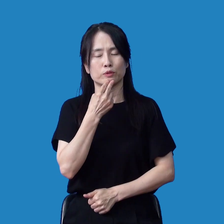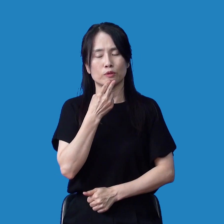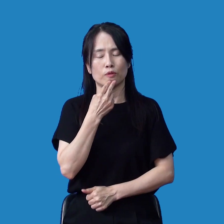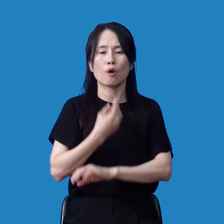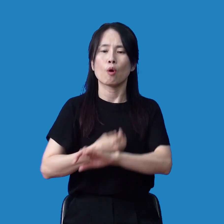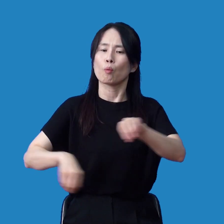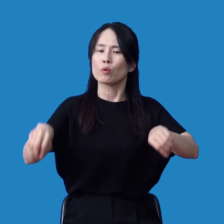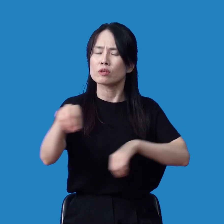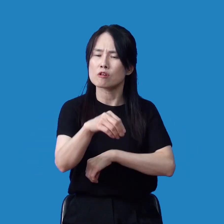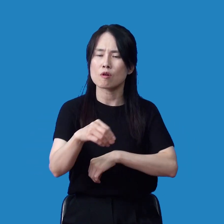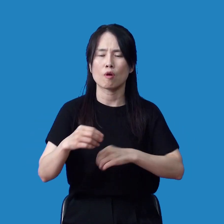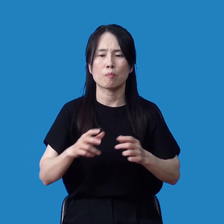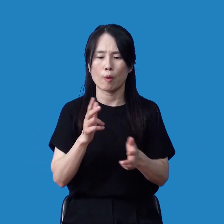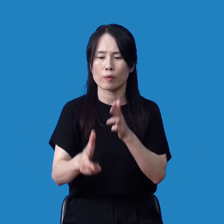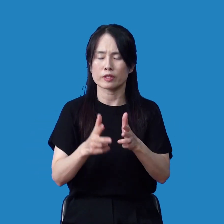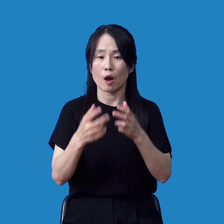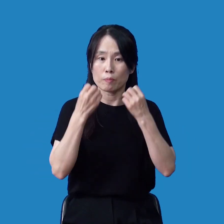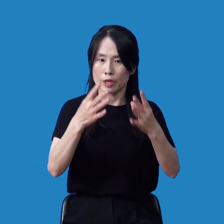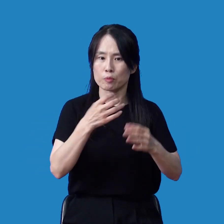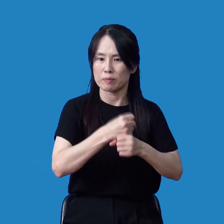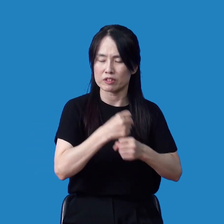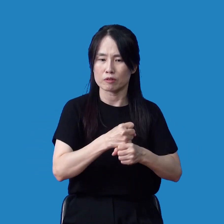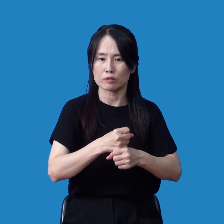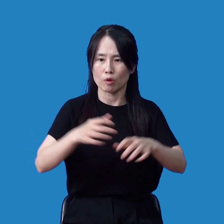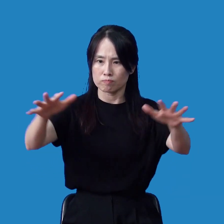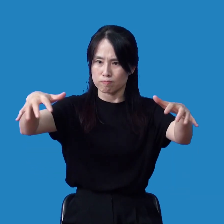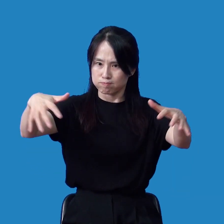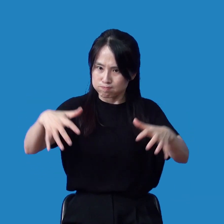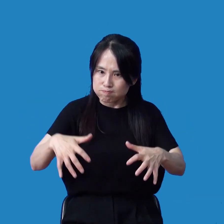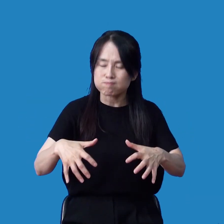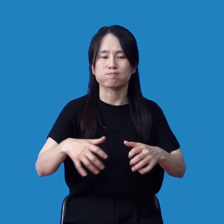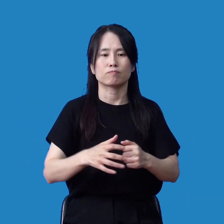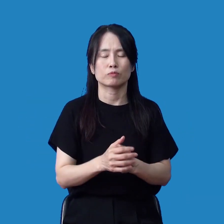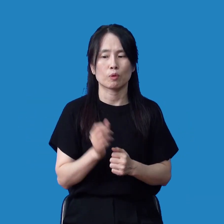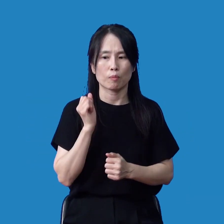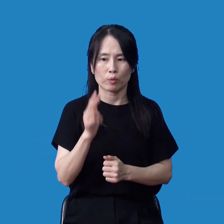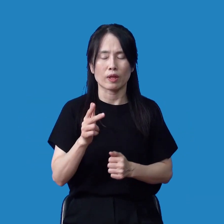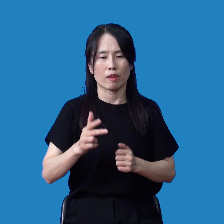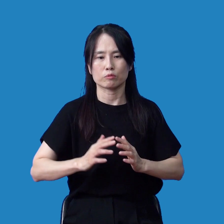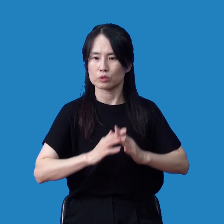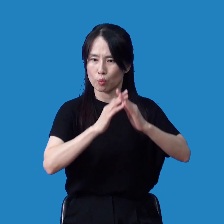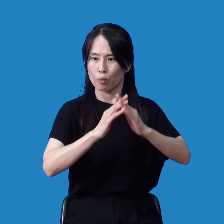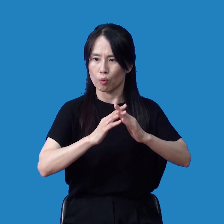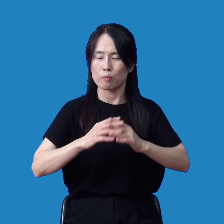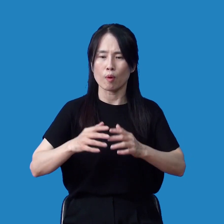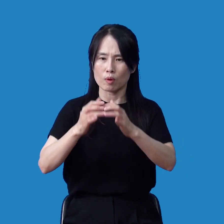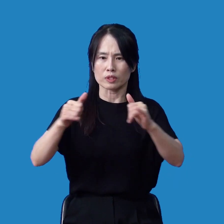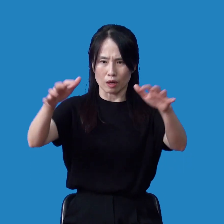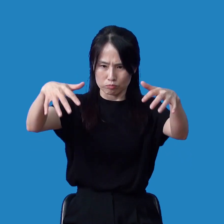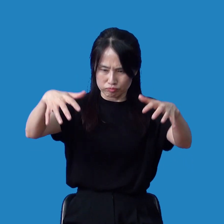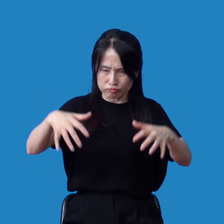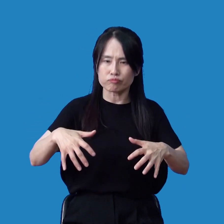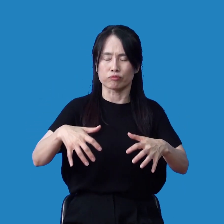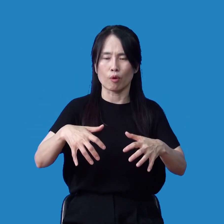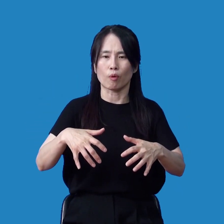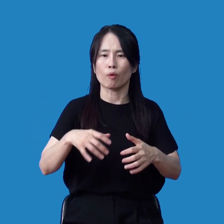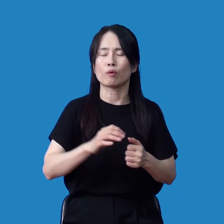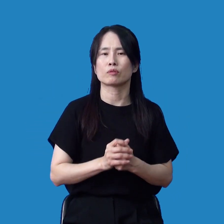근로 사업을 일으켜서 건물을 짓고 놀이동산을 짓고 호텔을 짓고 하는데 남는 인력을 투입을